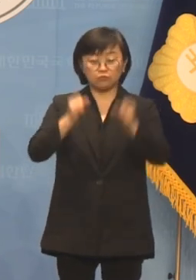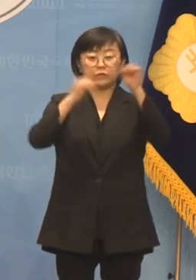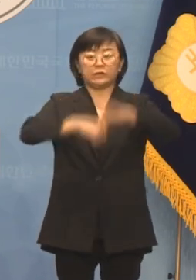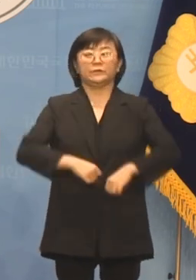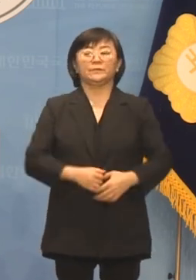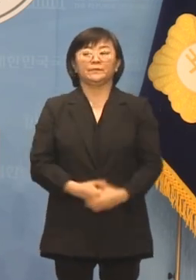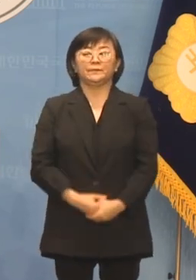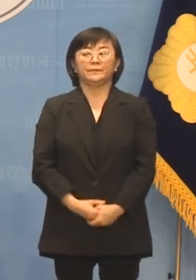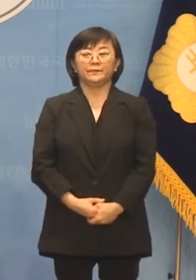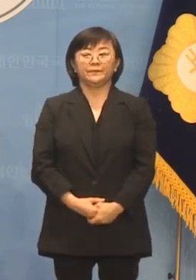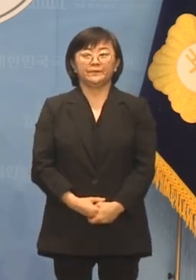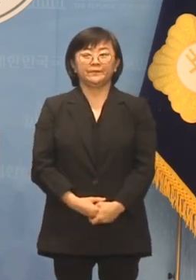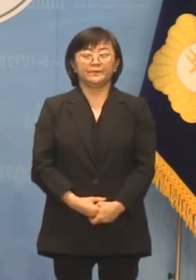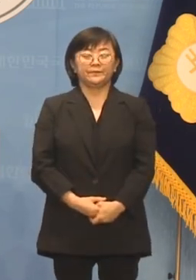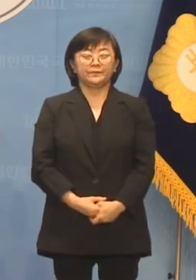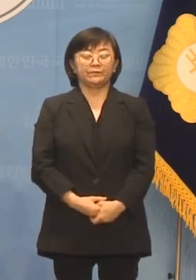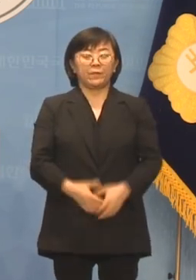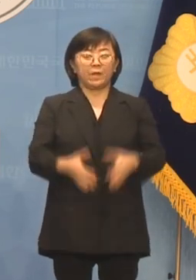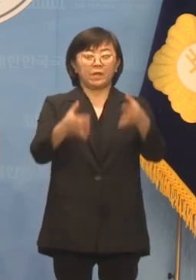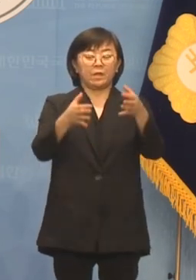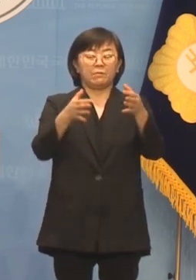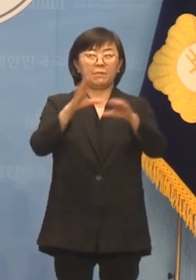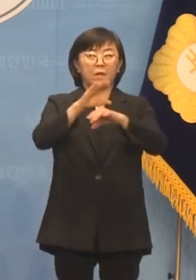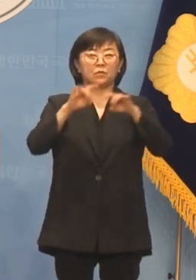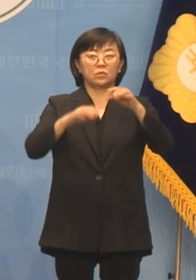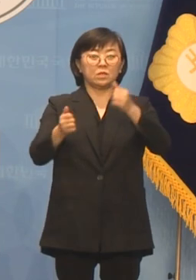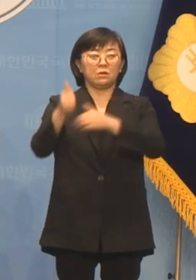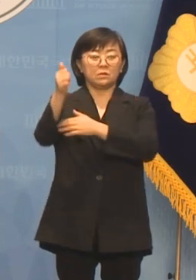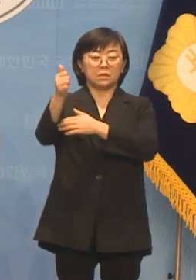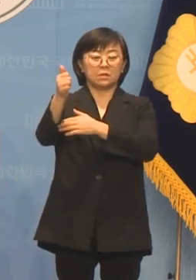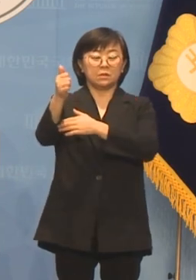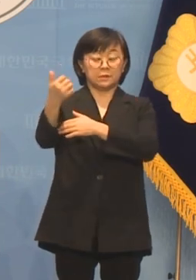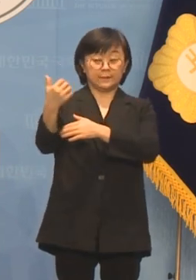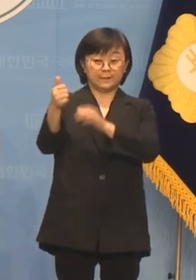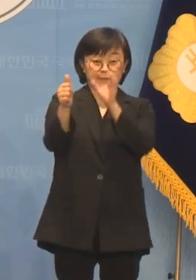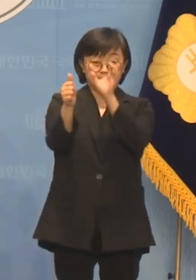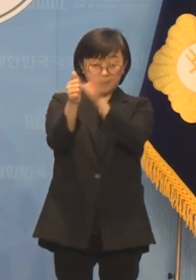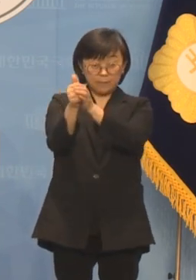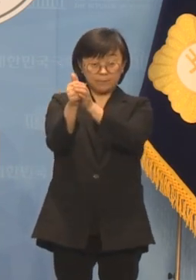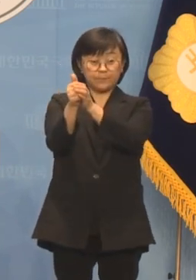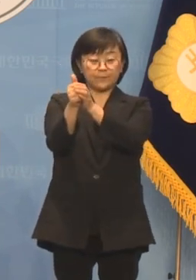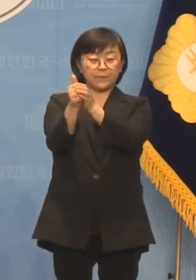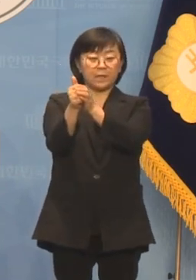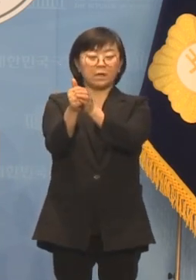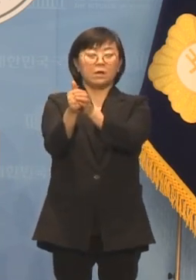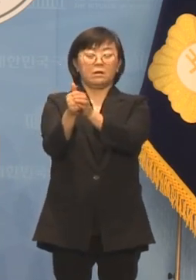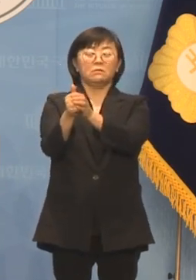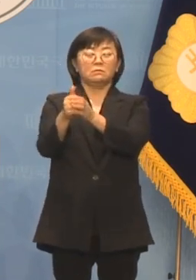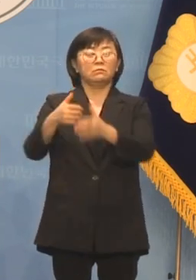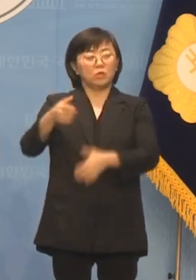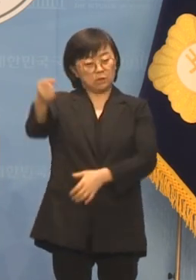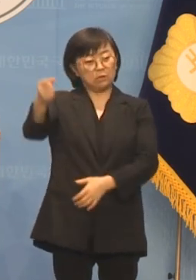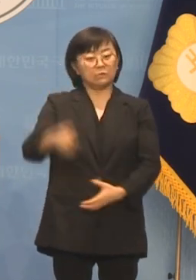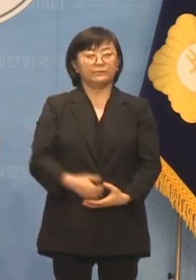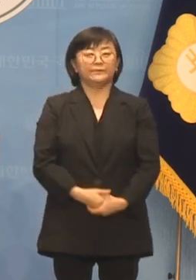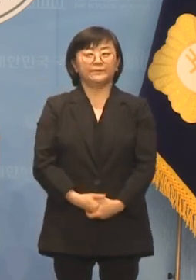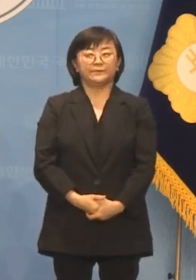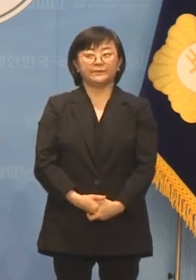무너뜨렸습니다. 김홍일 방통위는 그 책임을 오롯이 감당해야 할